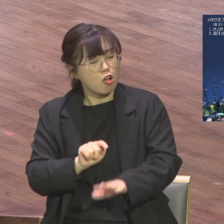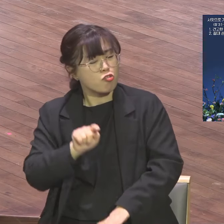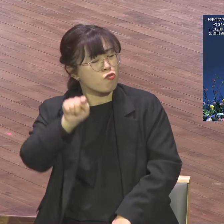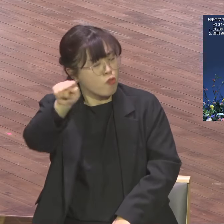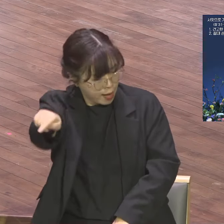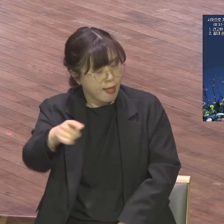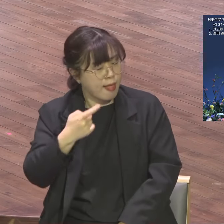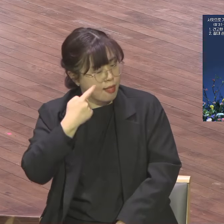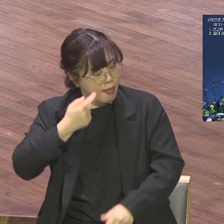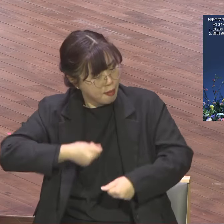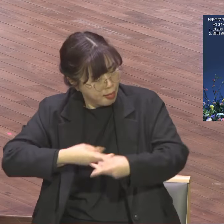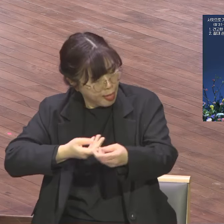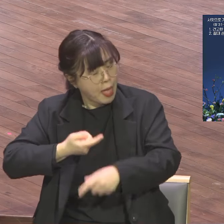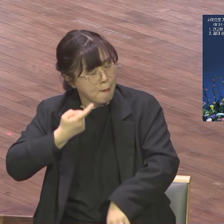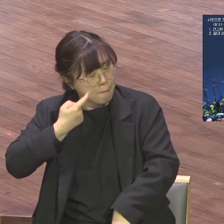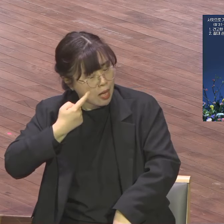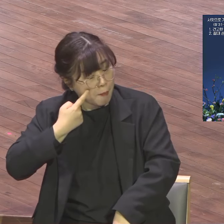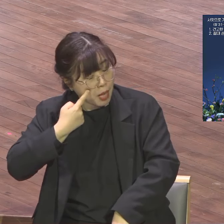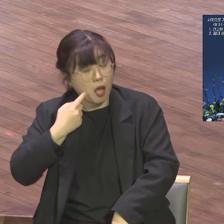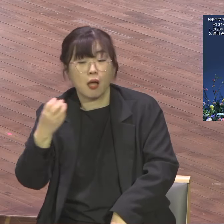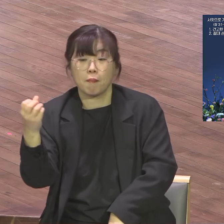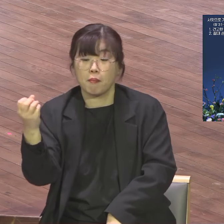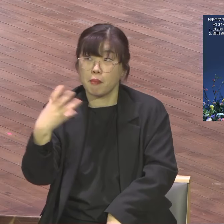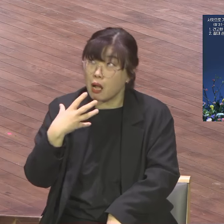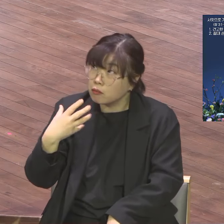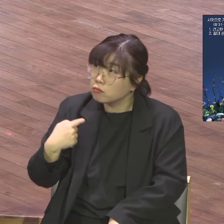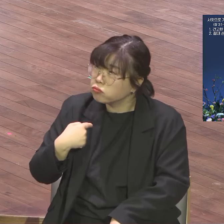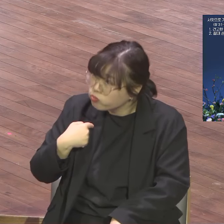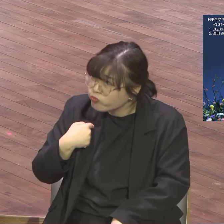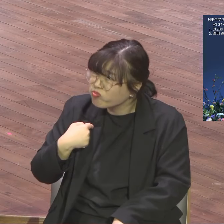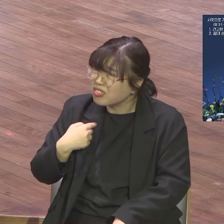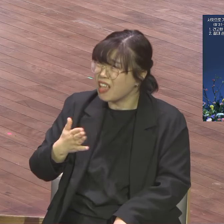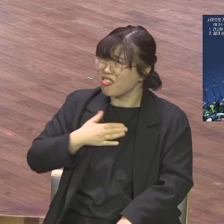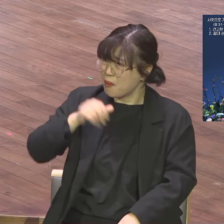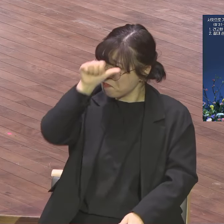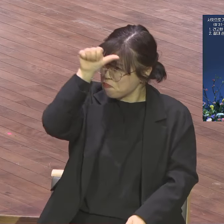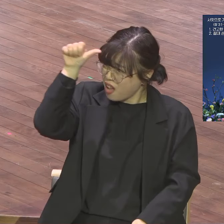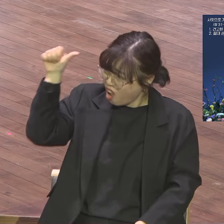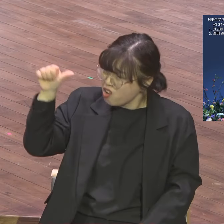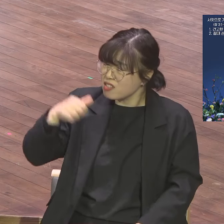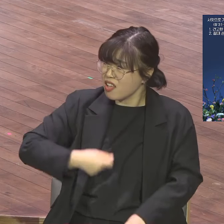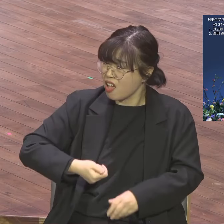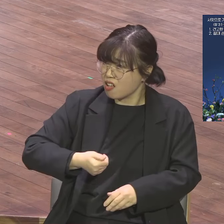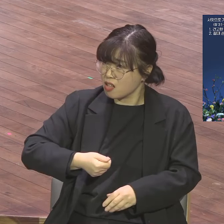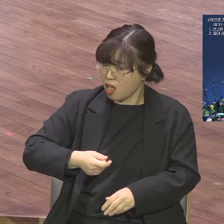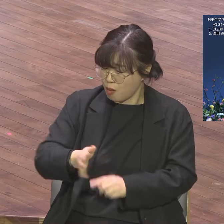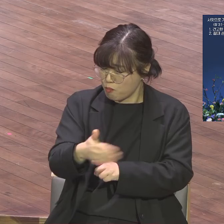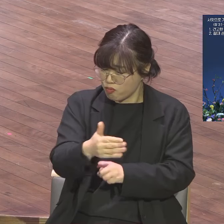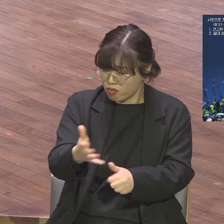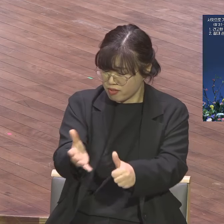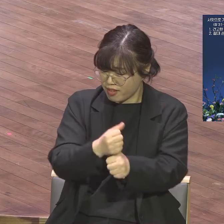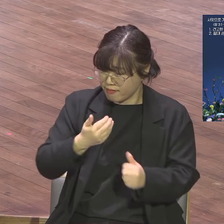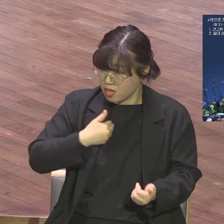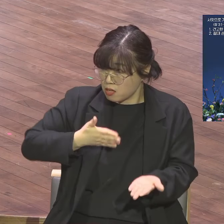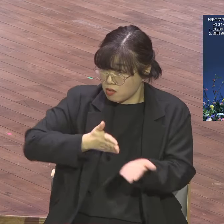베드로는 갈릴리에서 평정업으로 생활했던 사람이에요.